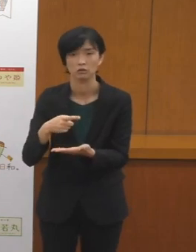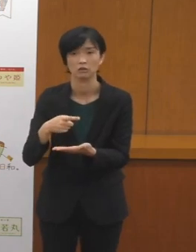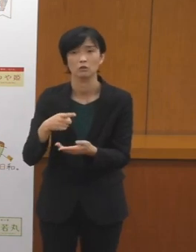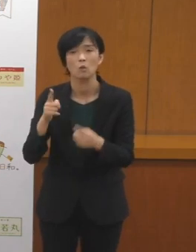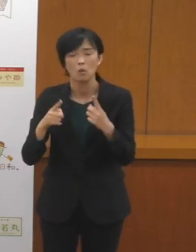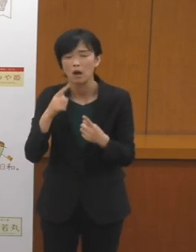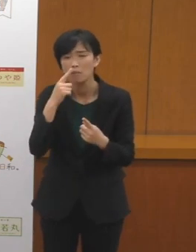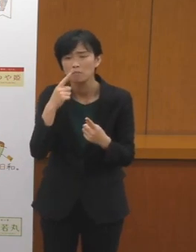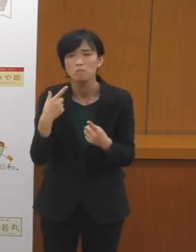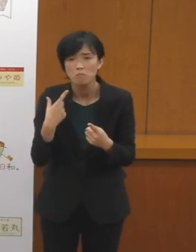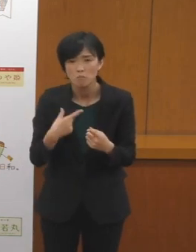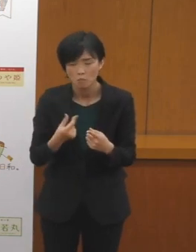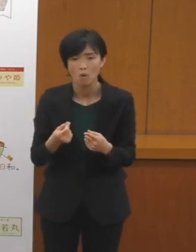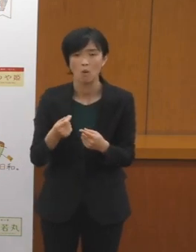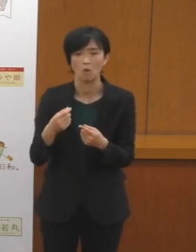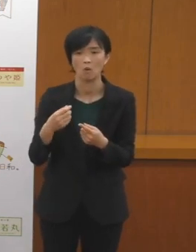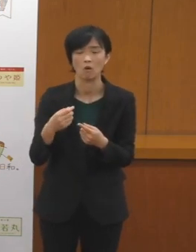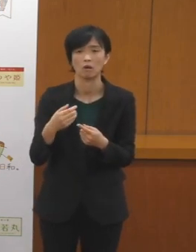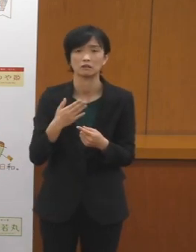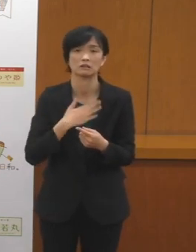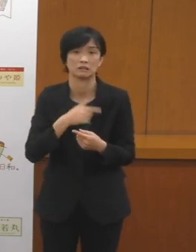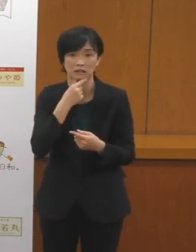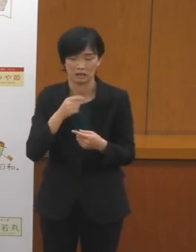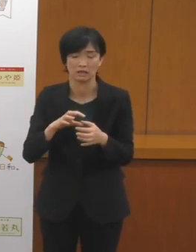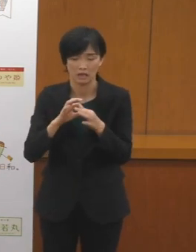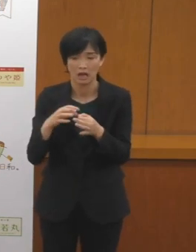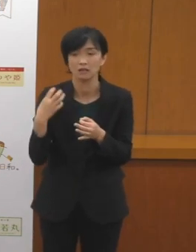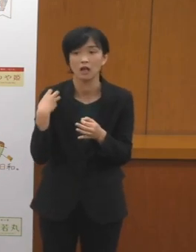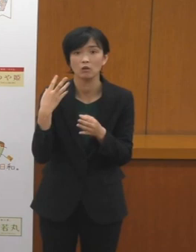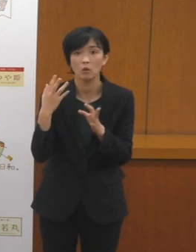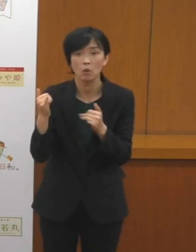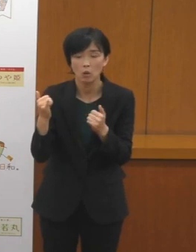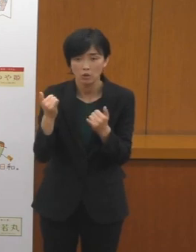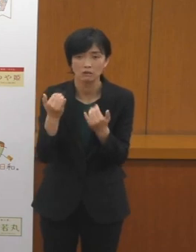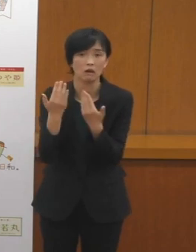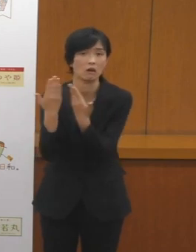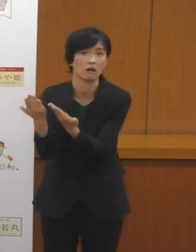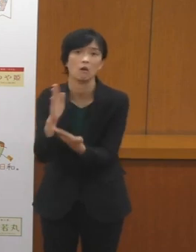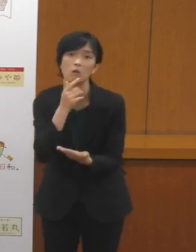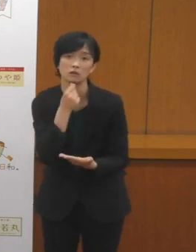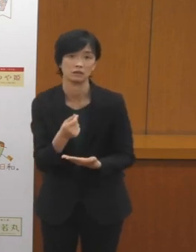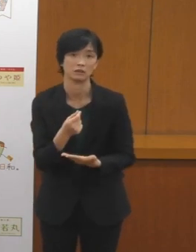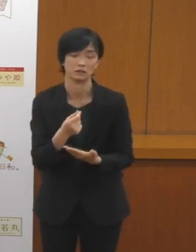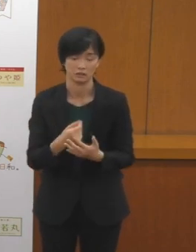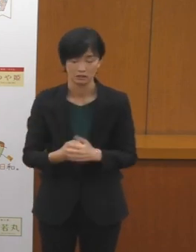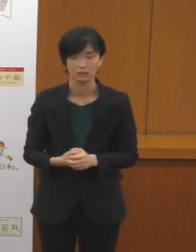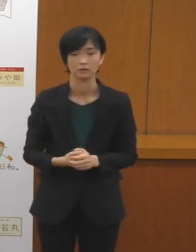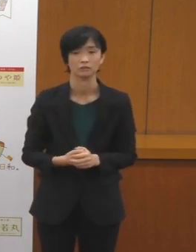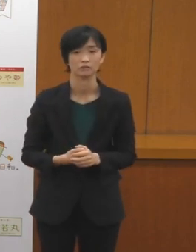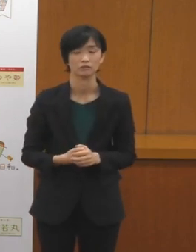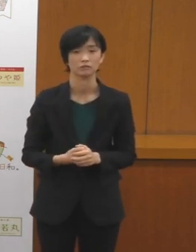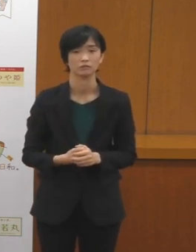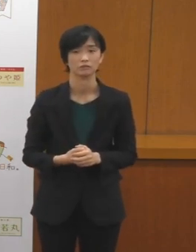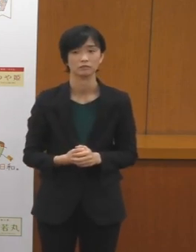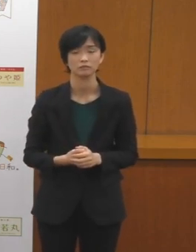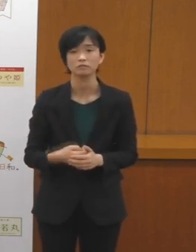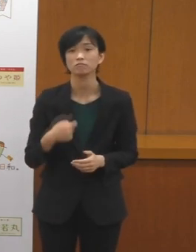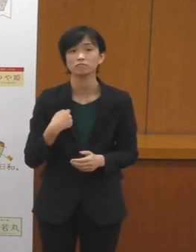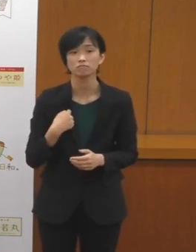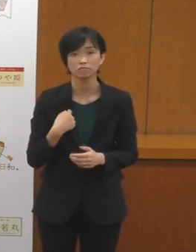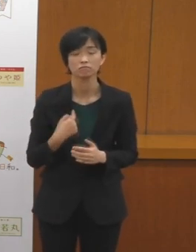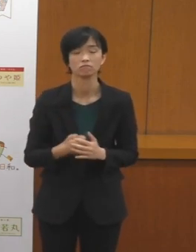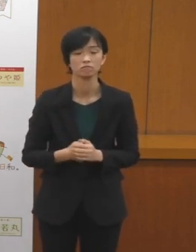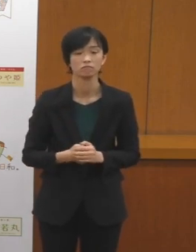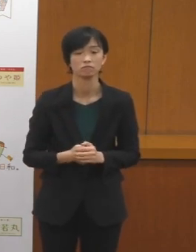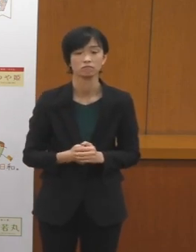も聞きますけれども皆さんもお聞きになってほしいと思います案外私がもう